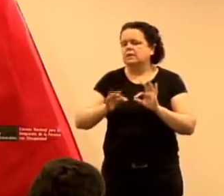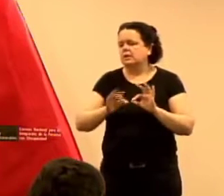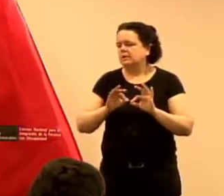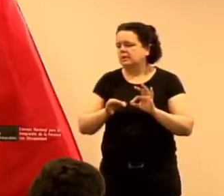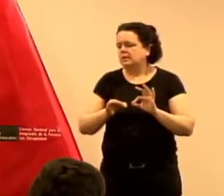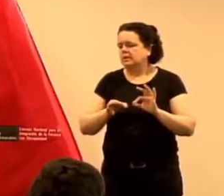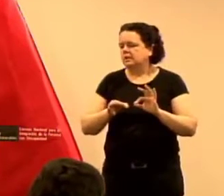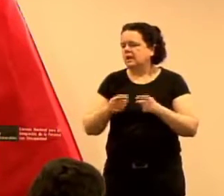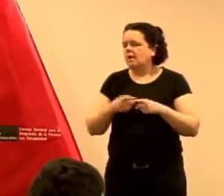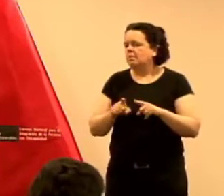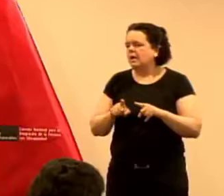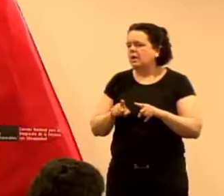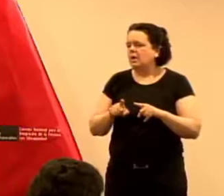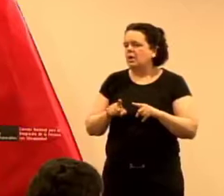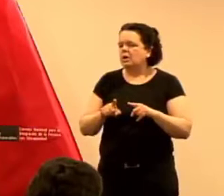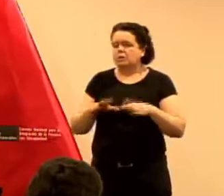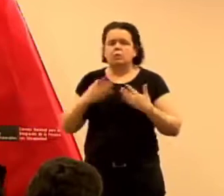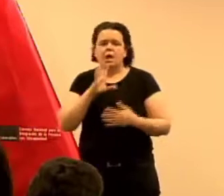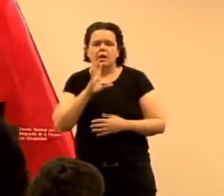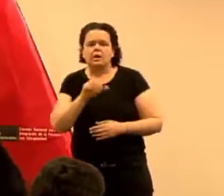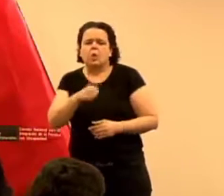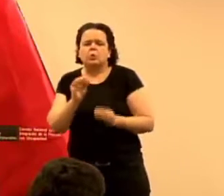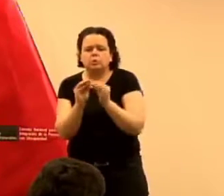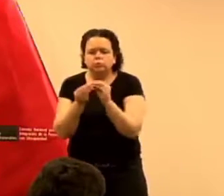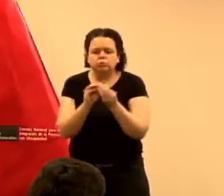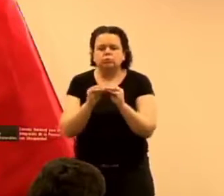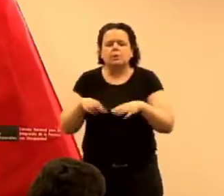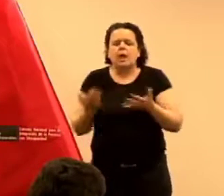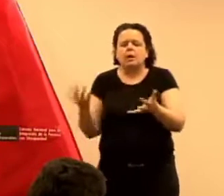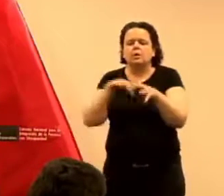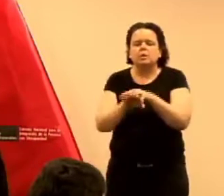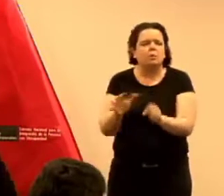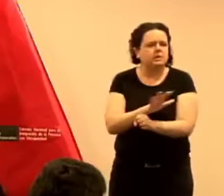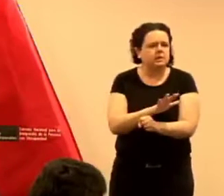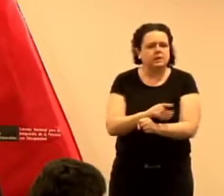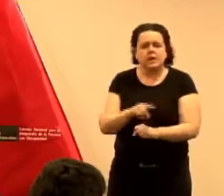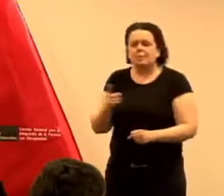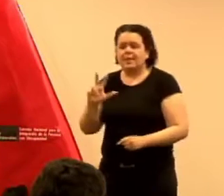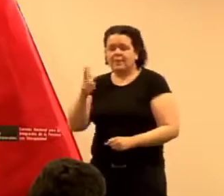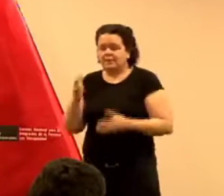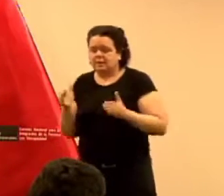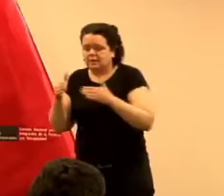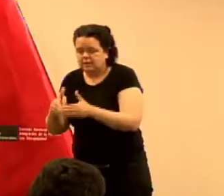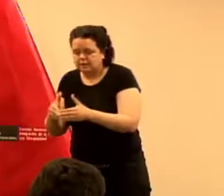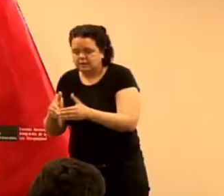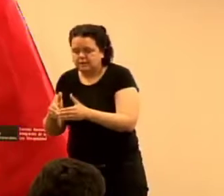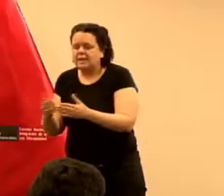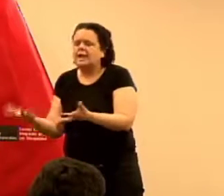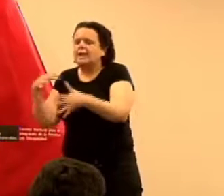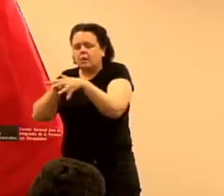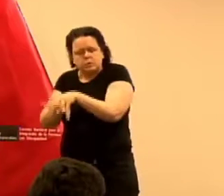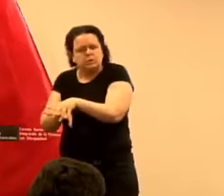señas, pero hablamos de cualquier otro ajuste razonable que sea necesario para la inclusión. Y finalmente, el tercer enfoque es el enfoque de la